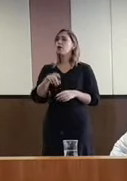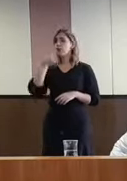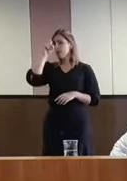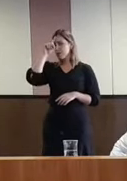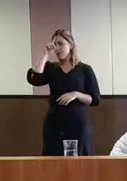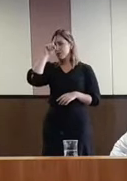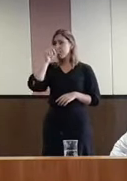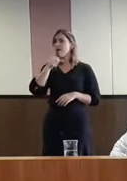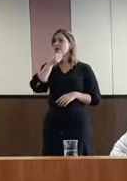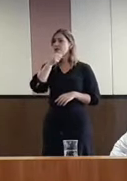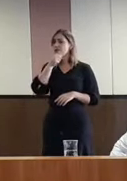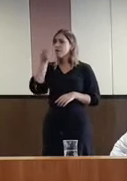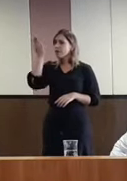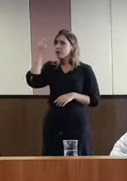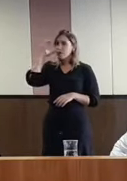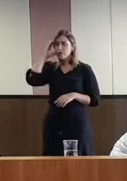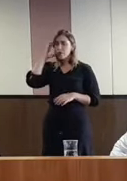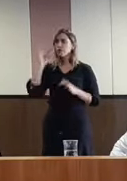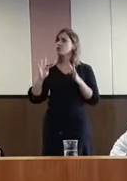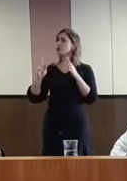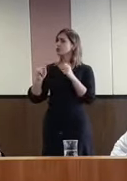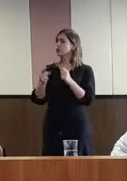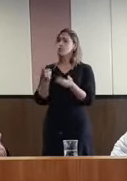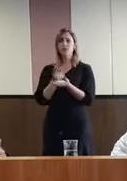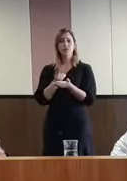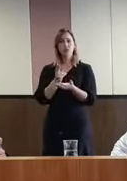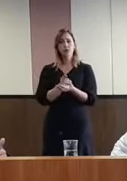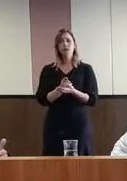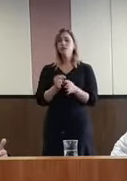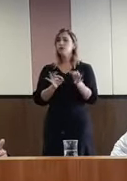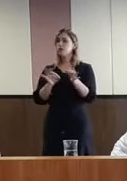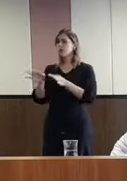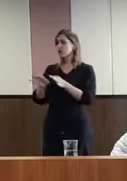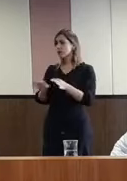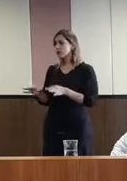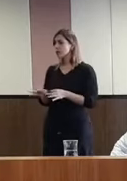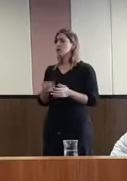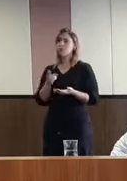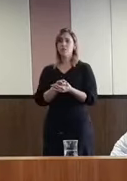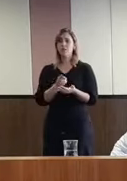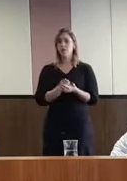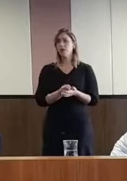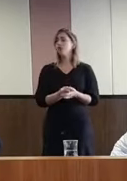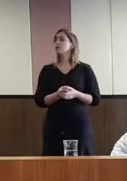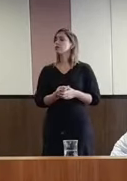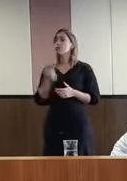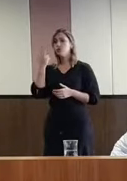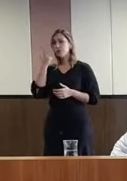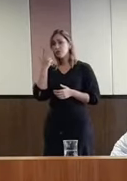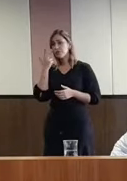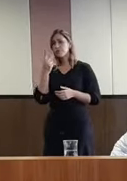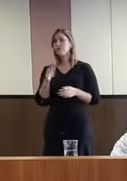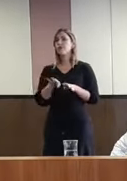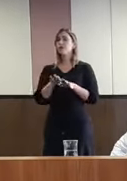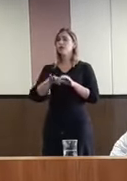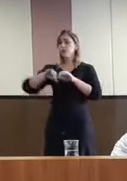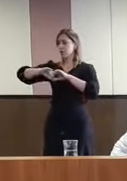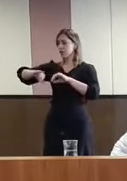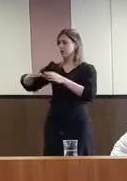Cuiabá. Todos os demais vão continuar fazendo muita coisa daquilo que fazias e vão isolar parte do hospital para